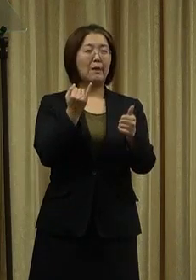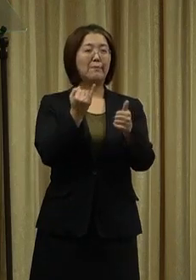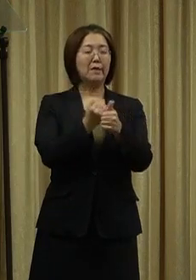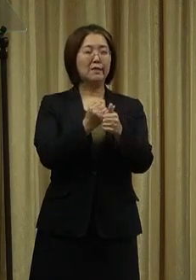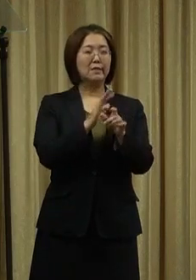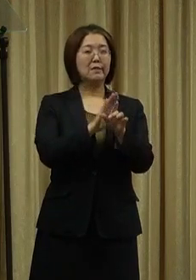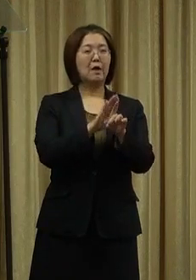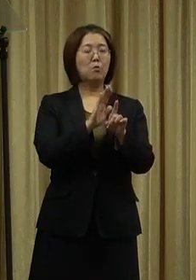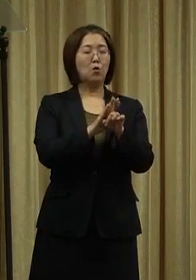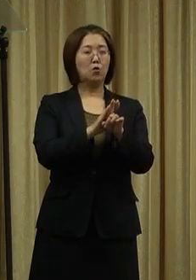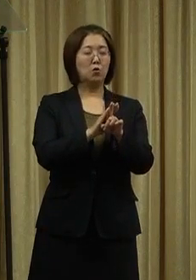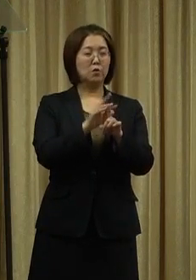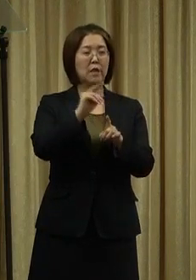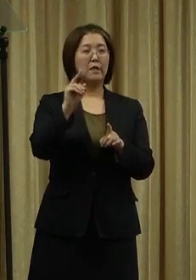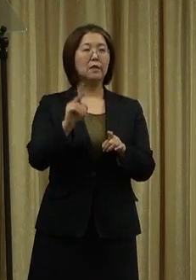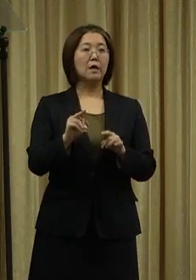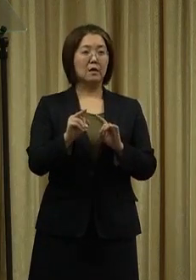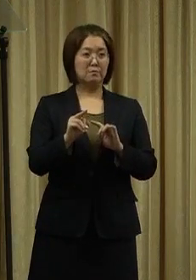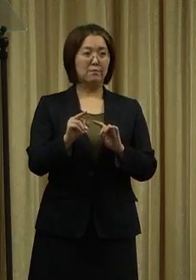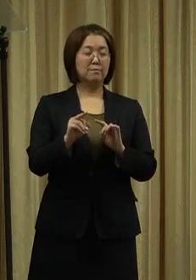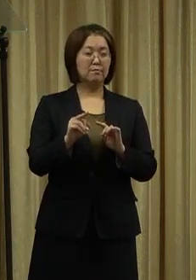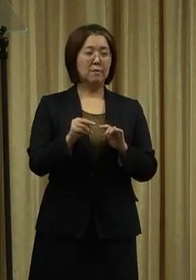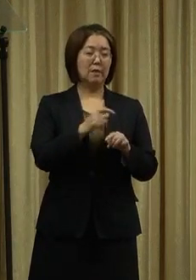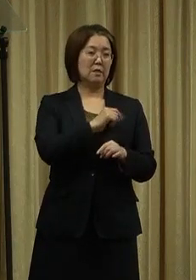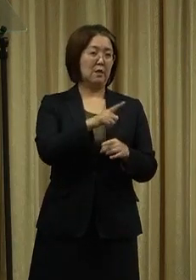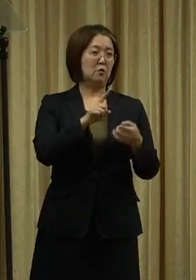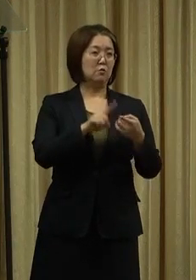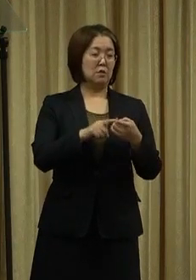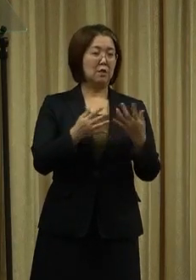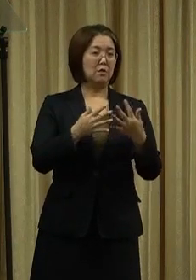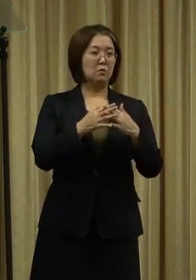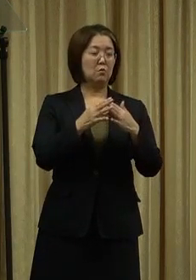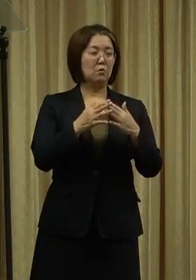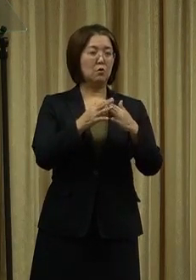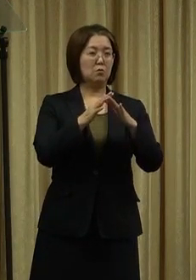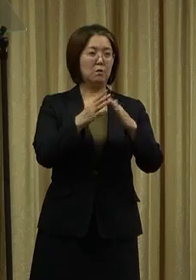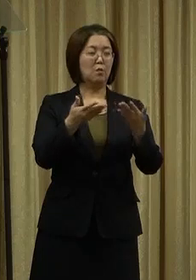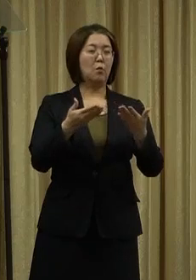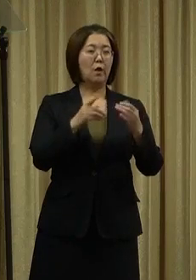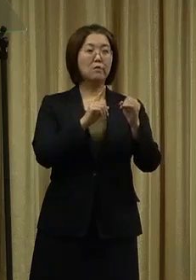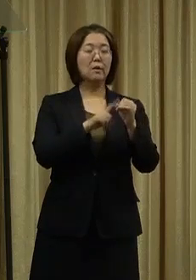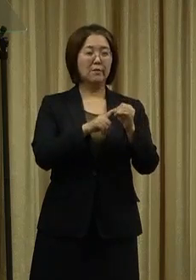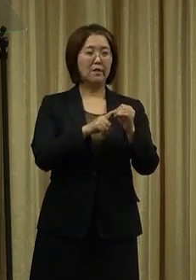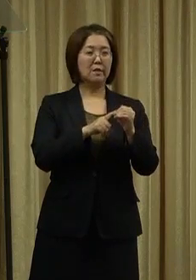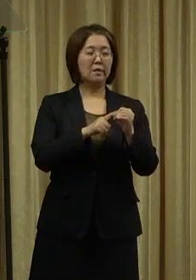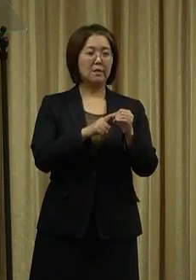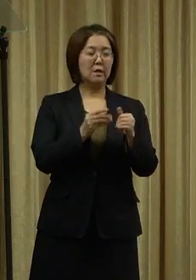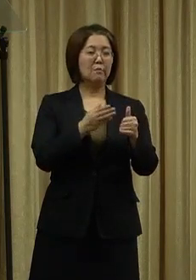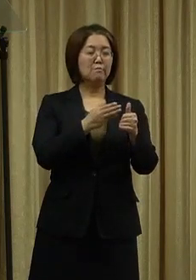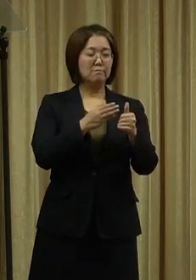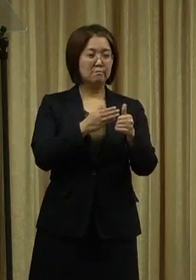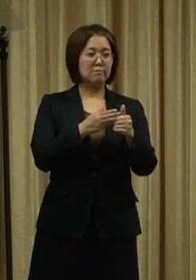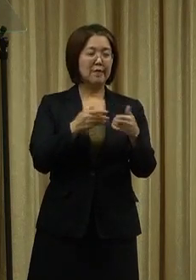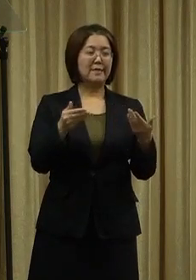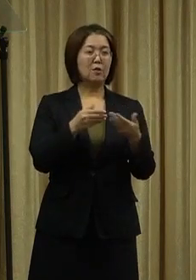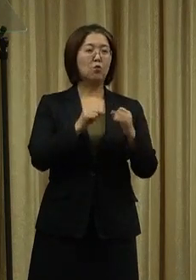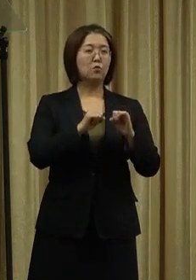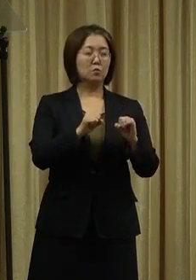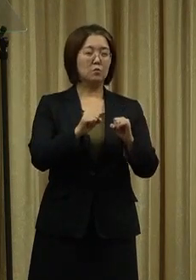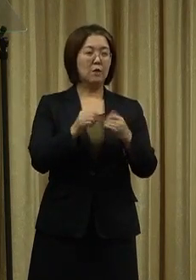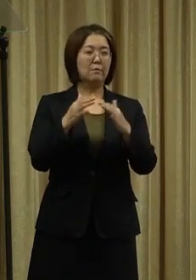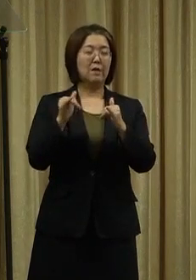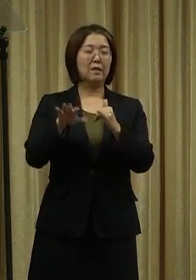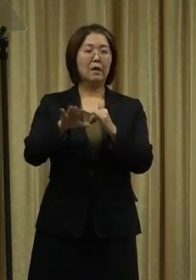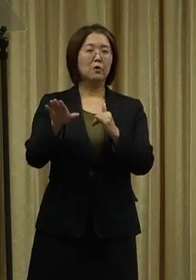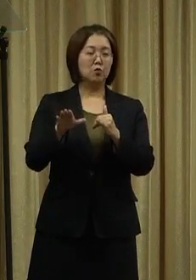が、婚活サポーターの皆様にさらに積極的に取り組んでいただくため、奨励事業を行うほか、民間企業と